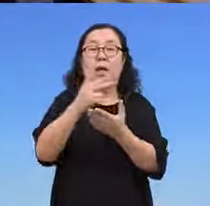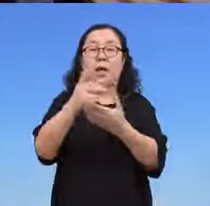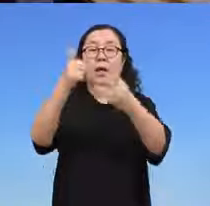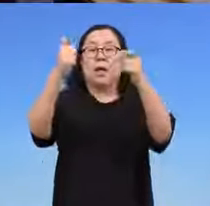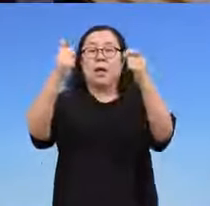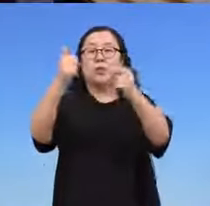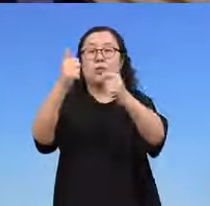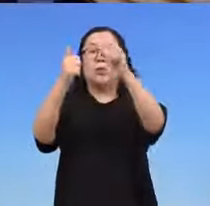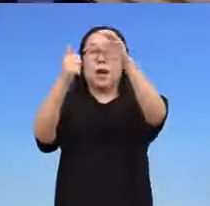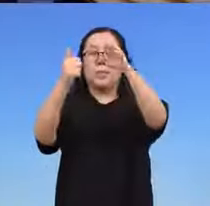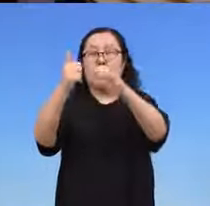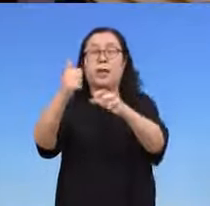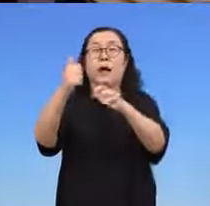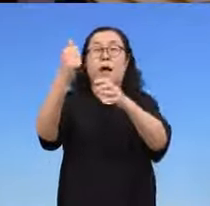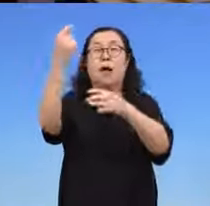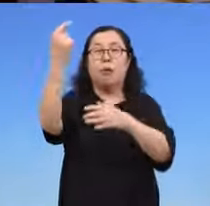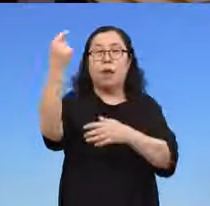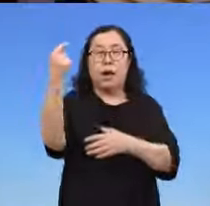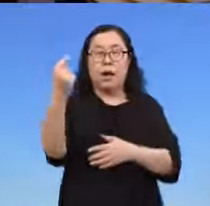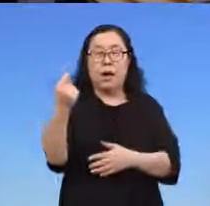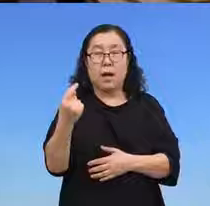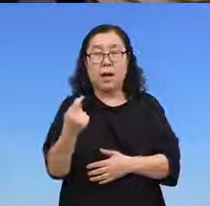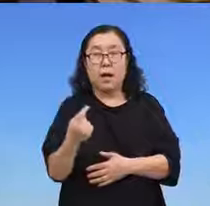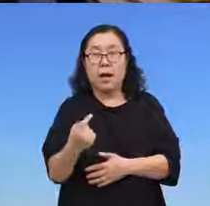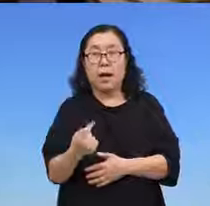주 앞에 나와